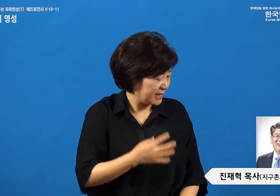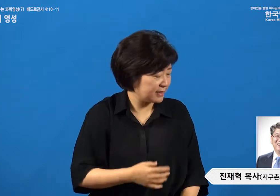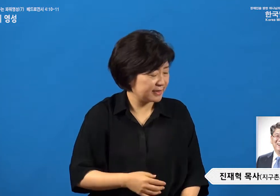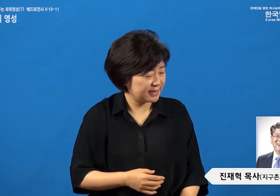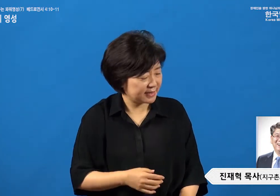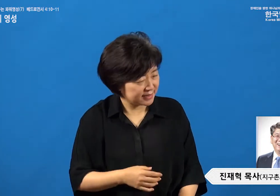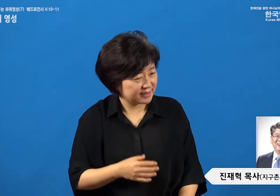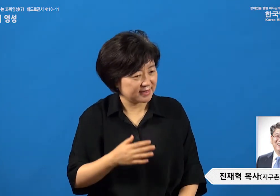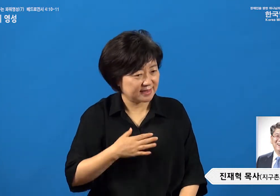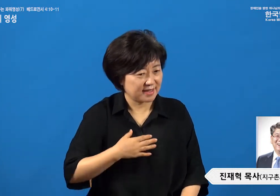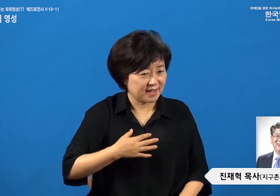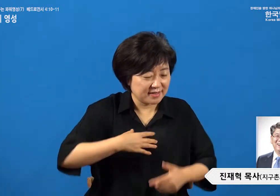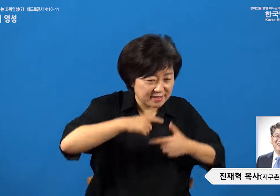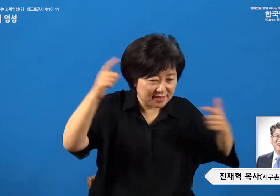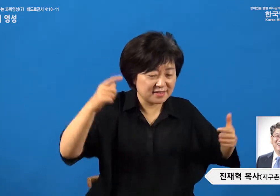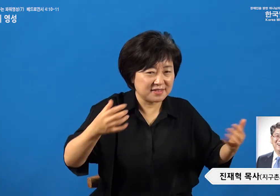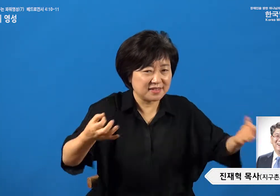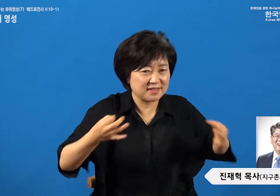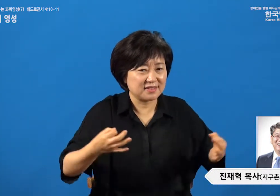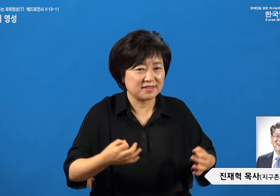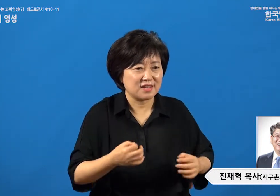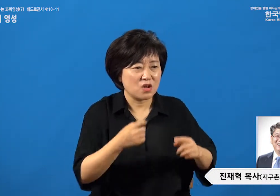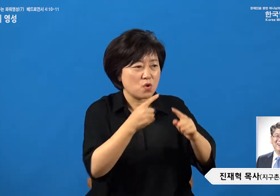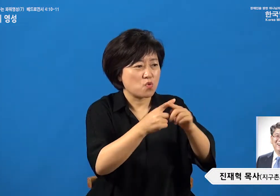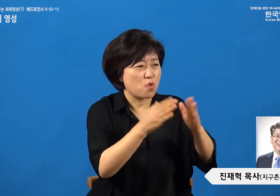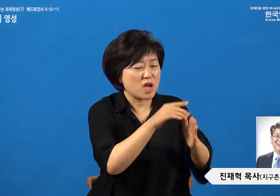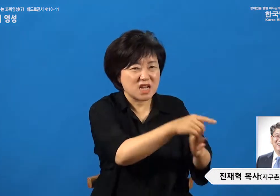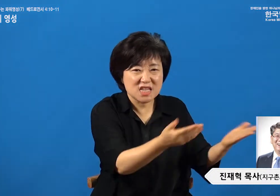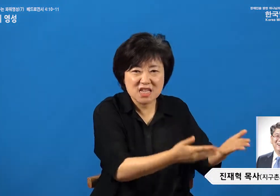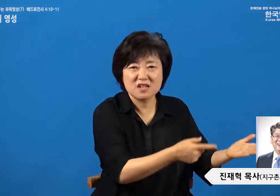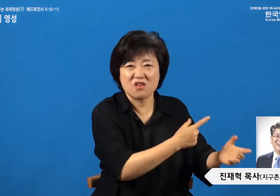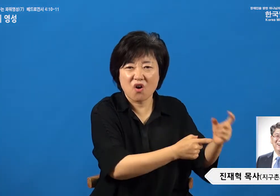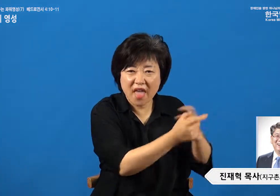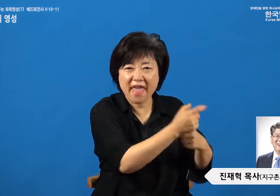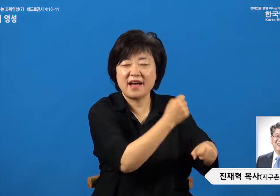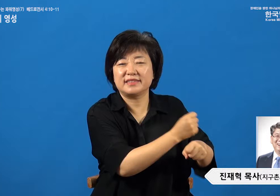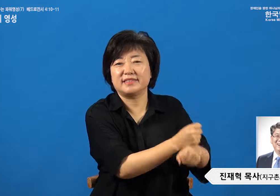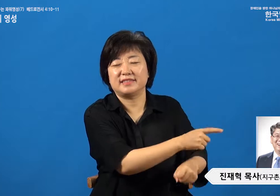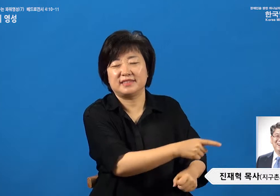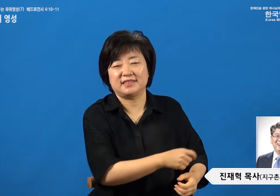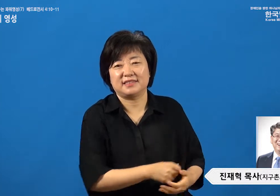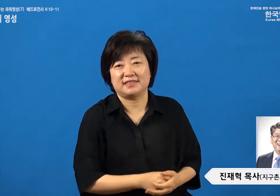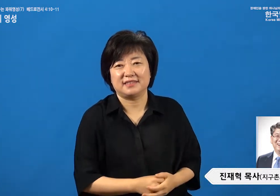내가 하는 그 일을 나타나기 위해 얘기합니다. 교회가 이런 일 더 해야지.